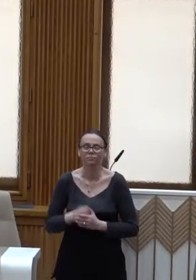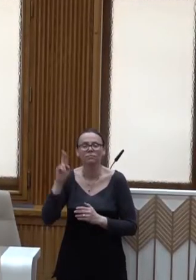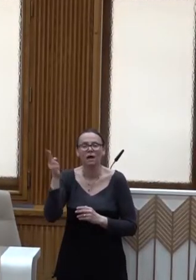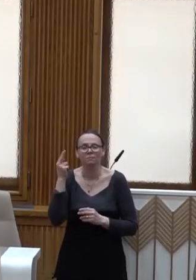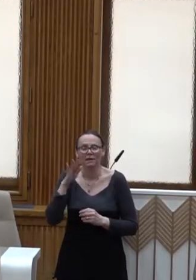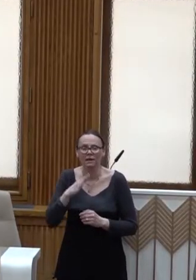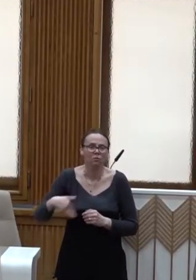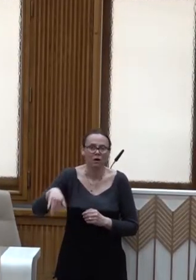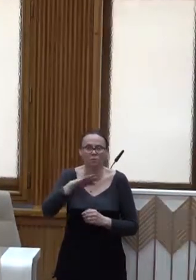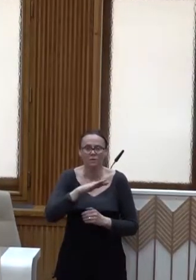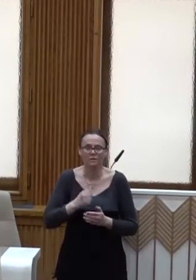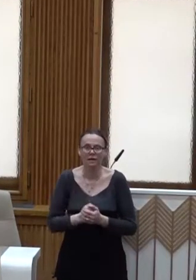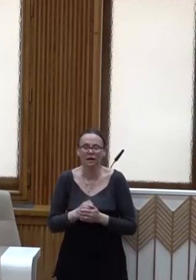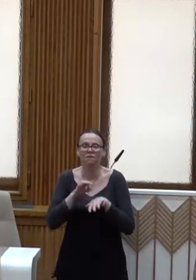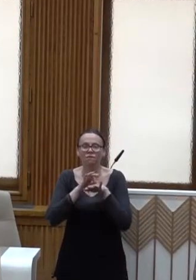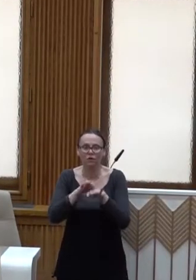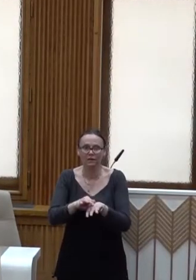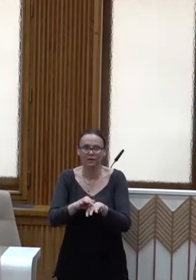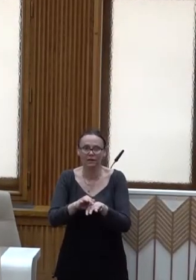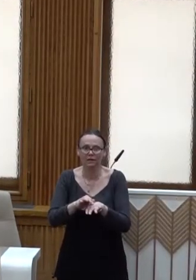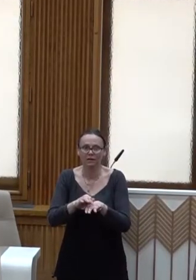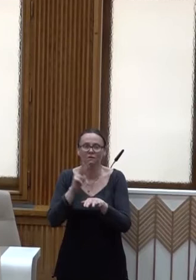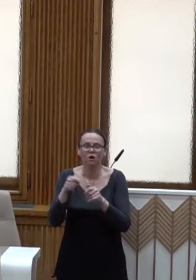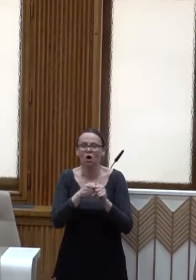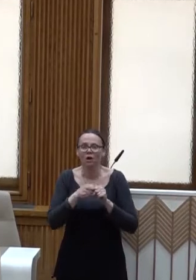Apeliramo na vse vodilne v